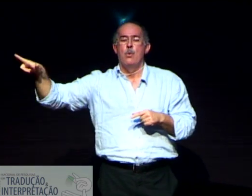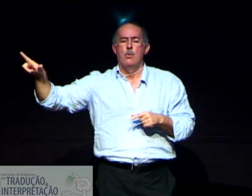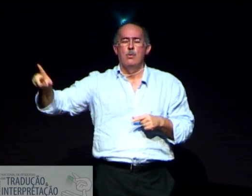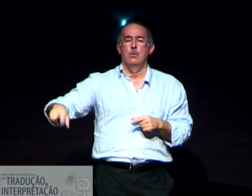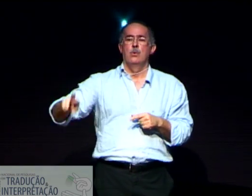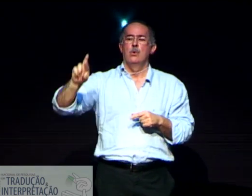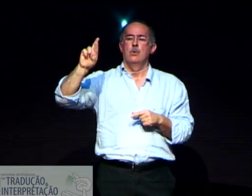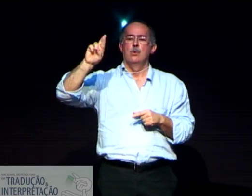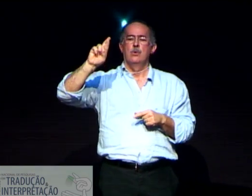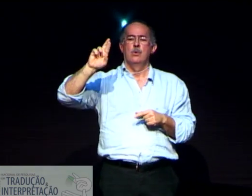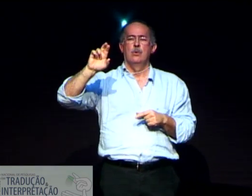HandTalk